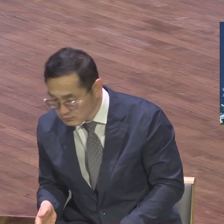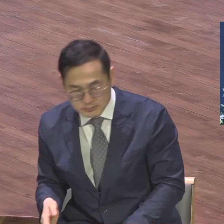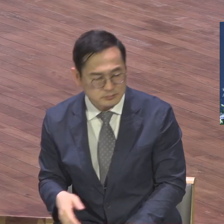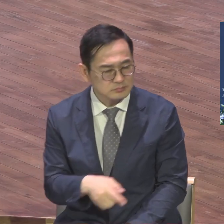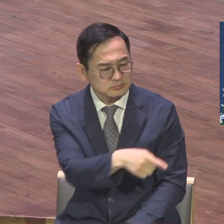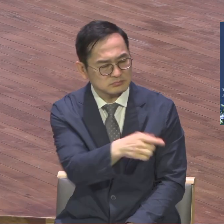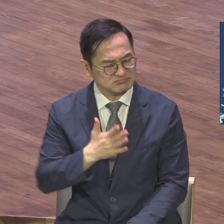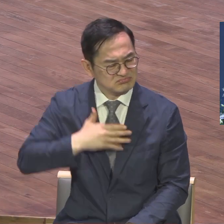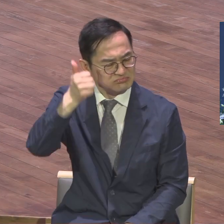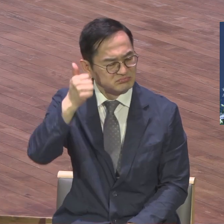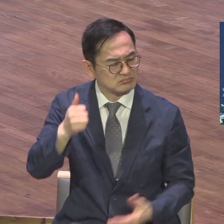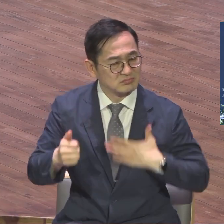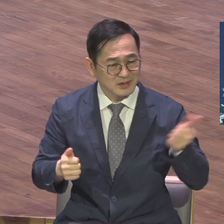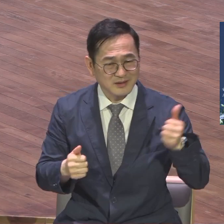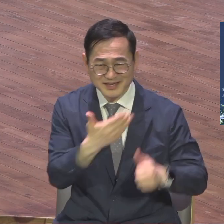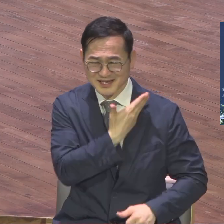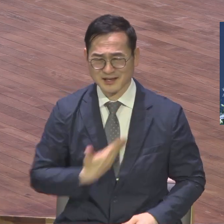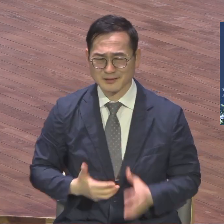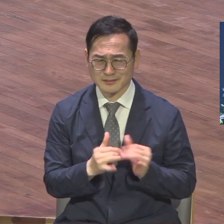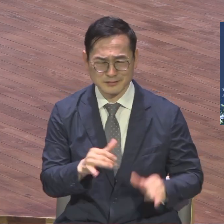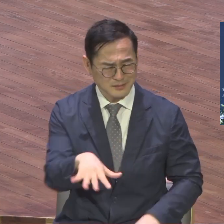제자들이 나오지요. 누가 크냐?